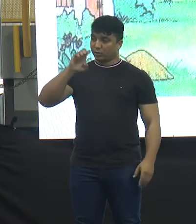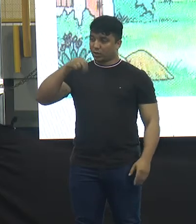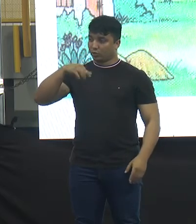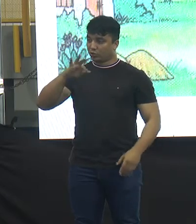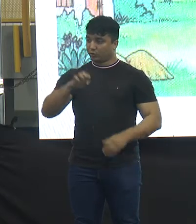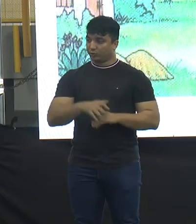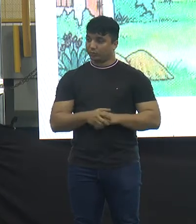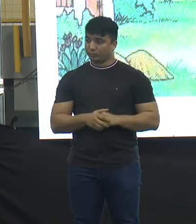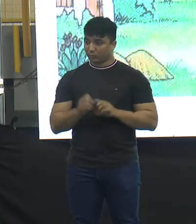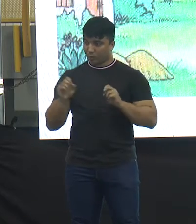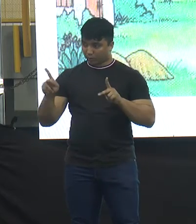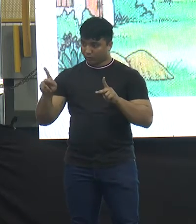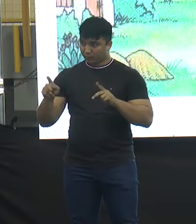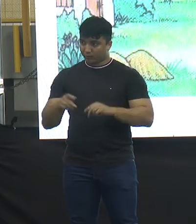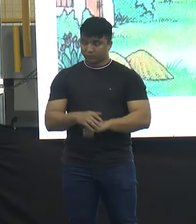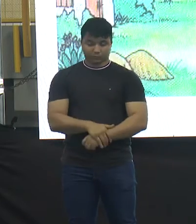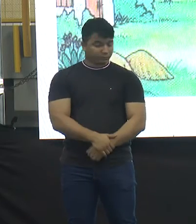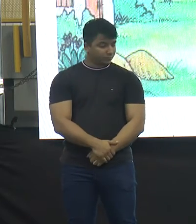galera. Não vai esquecer.